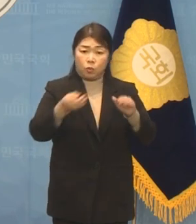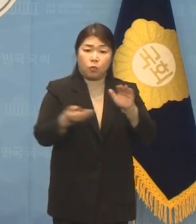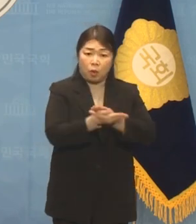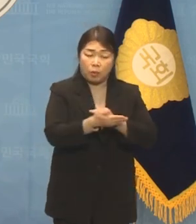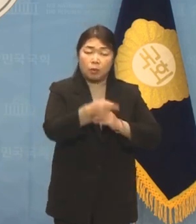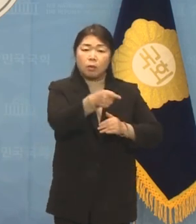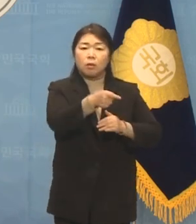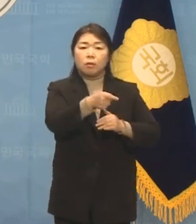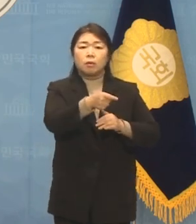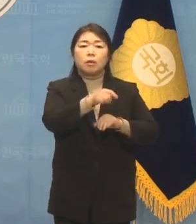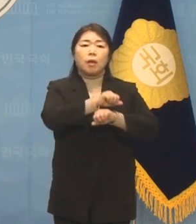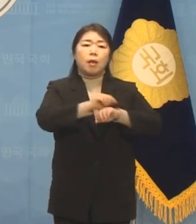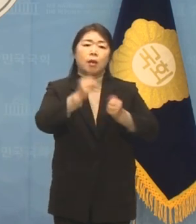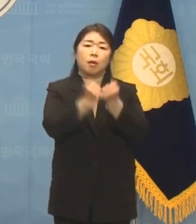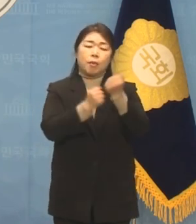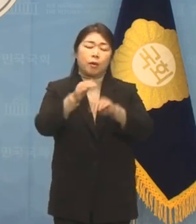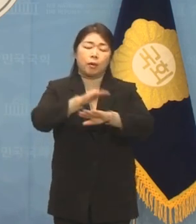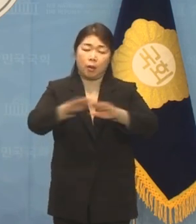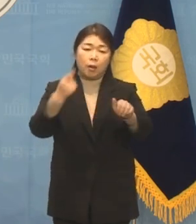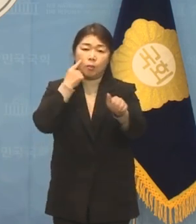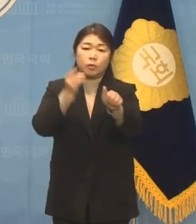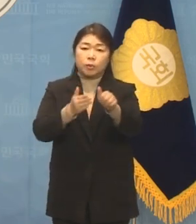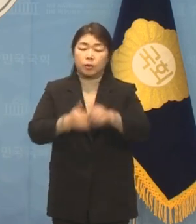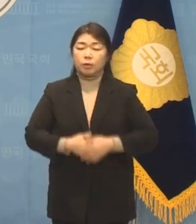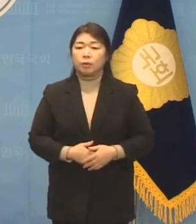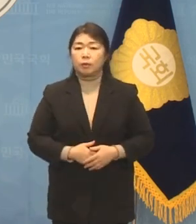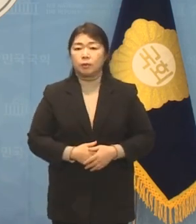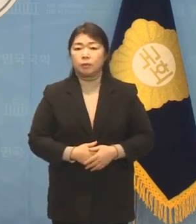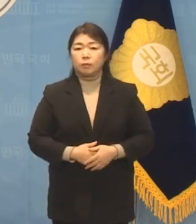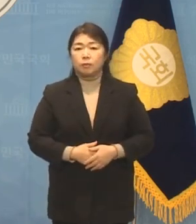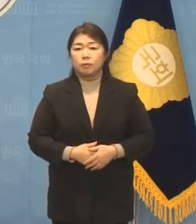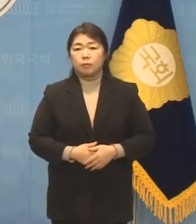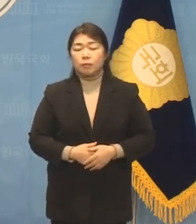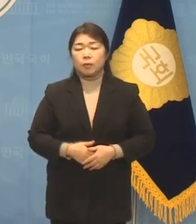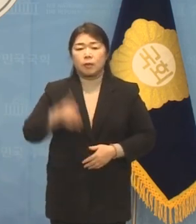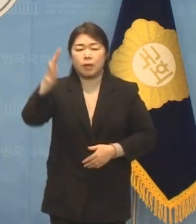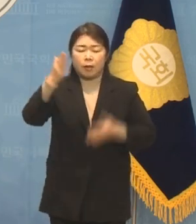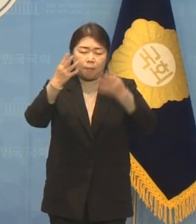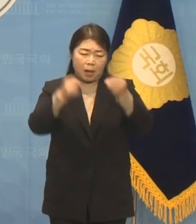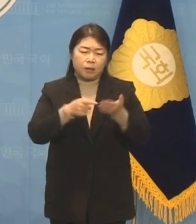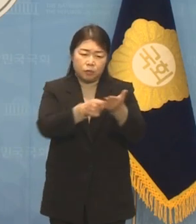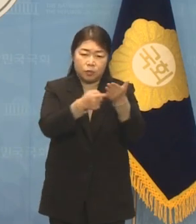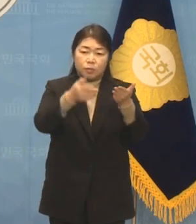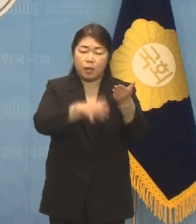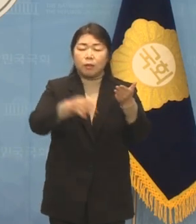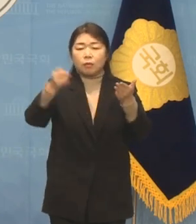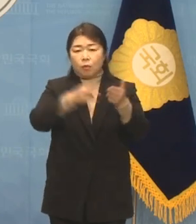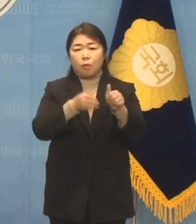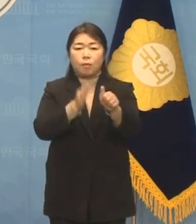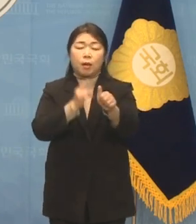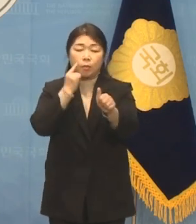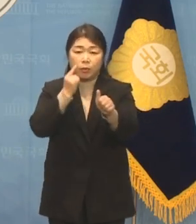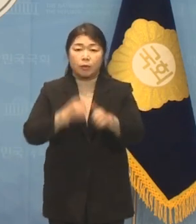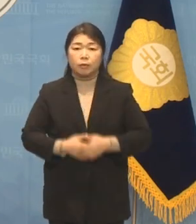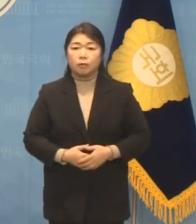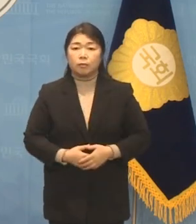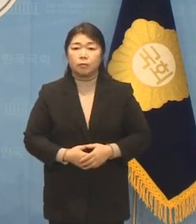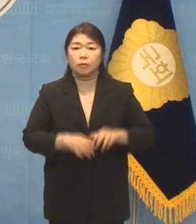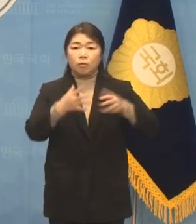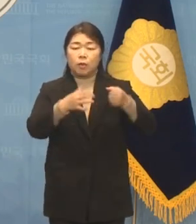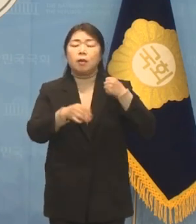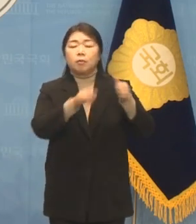것이 순리입니다. 참 지겹게도 많이 한 말이지만 다시 한번 말씀드립니다.